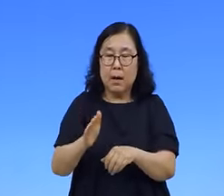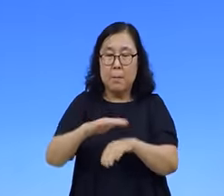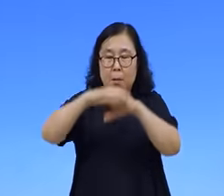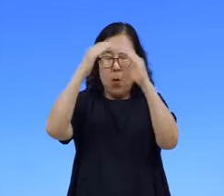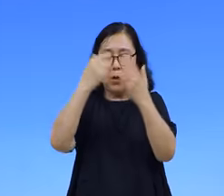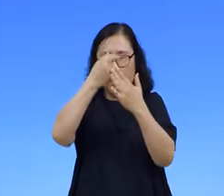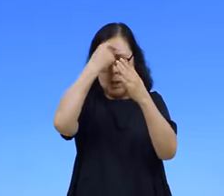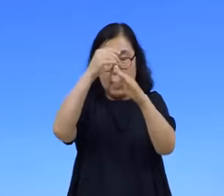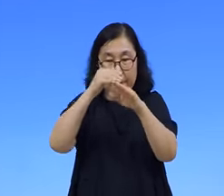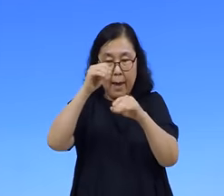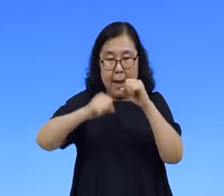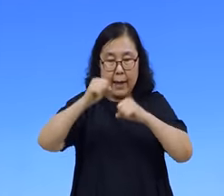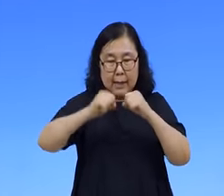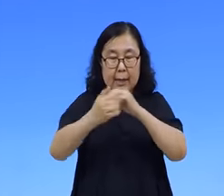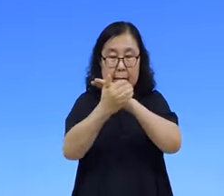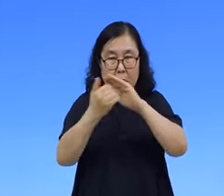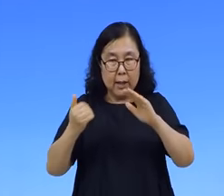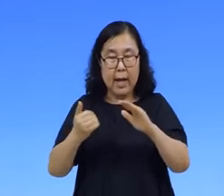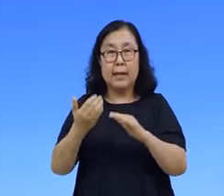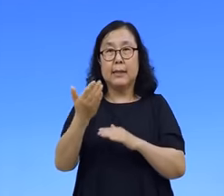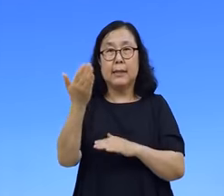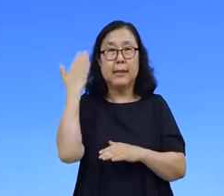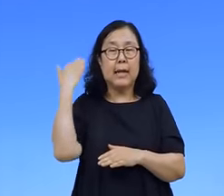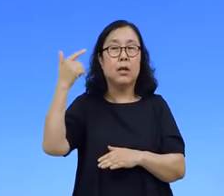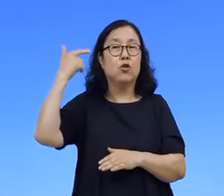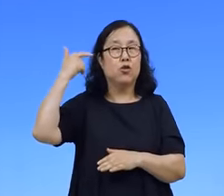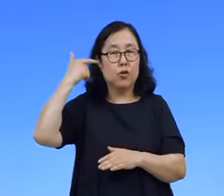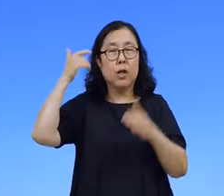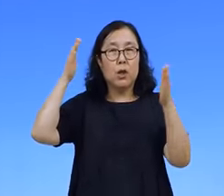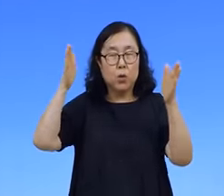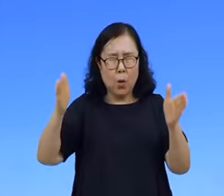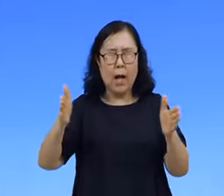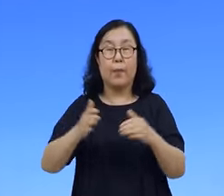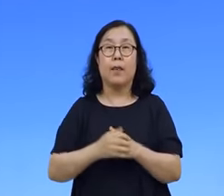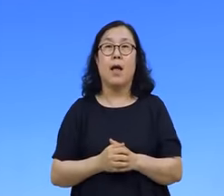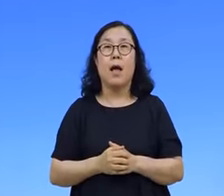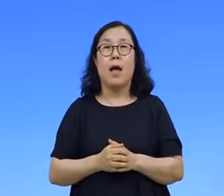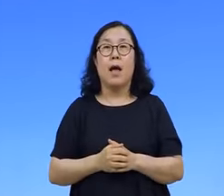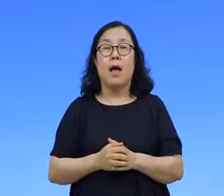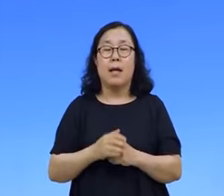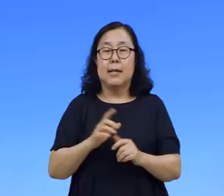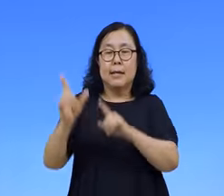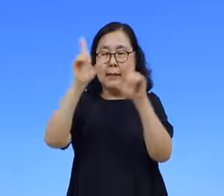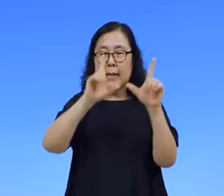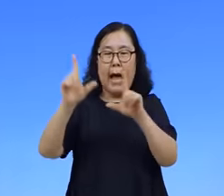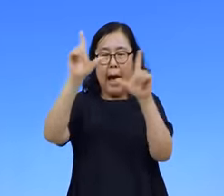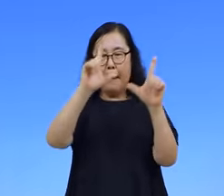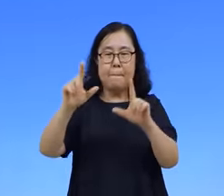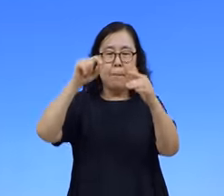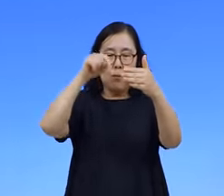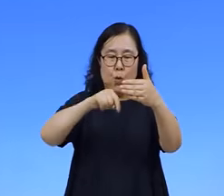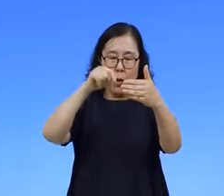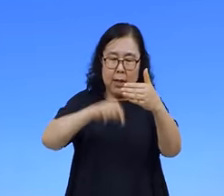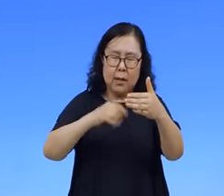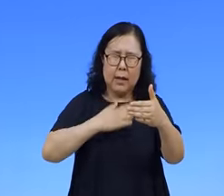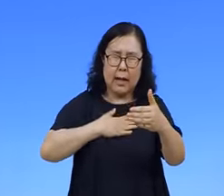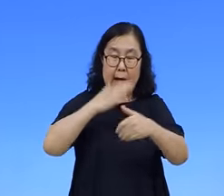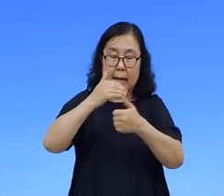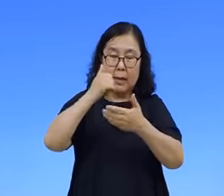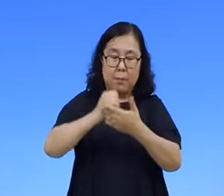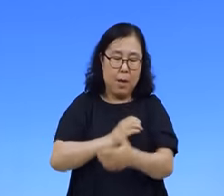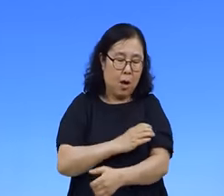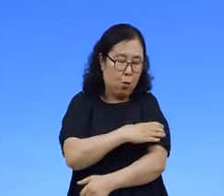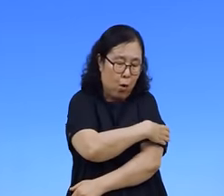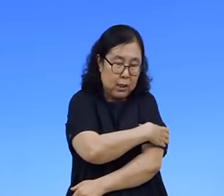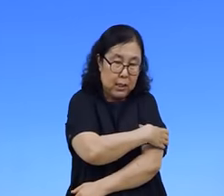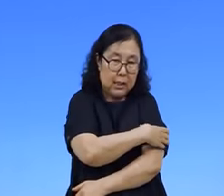모든 예배 행위의 이전에 지난 엿새 동안의 삶 속에서 내가 여호와 하나님의 권위를 인정했던가?